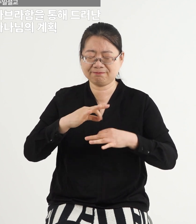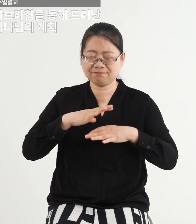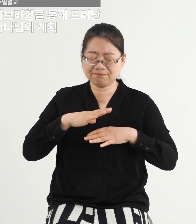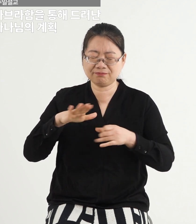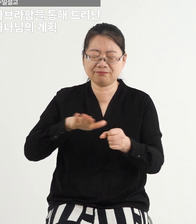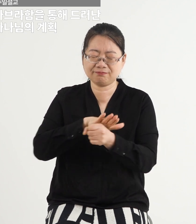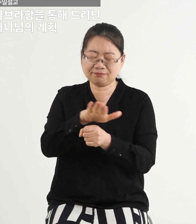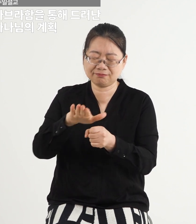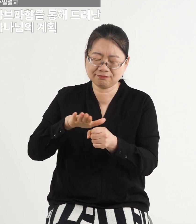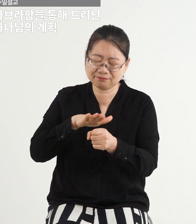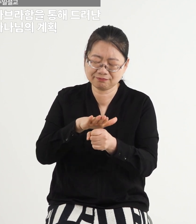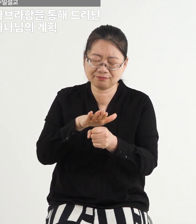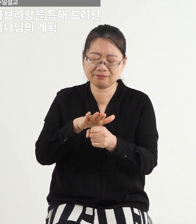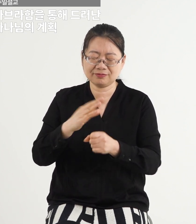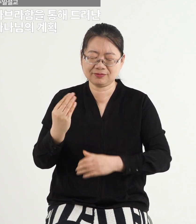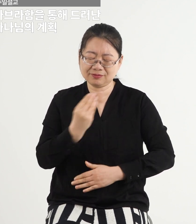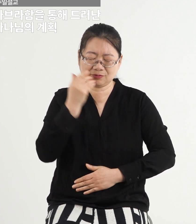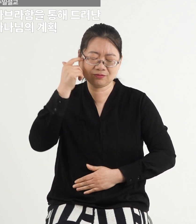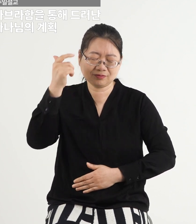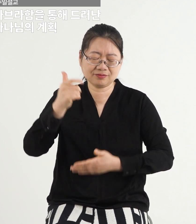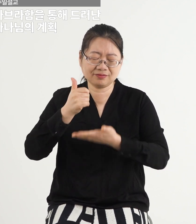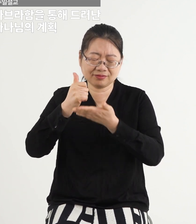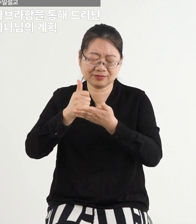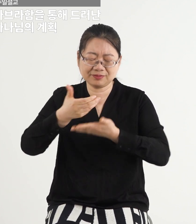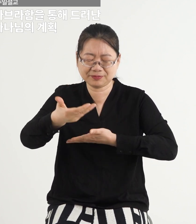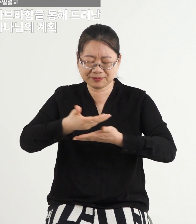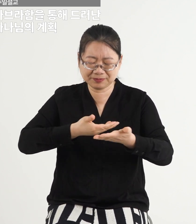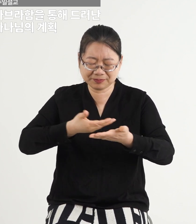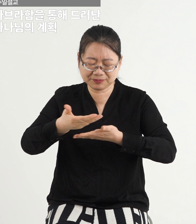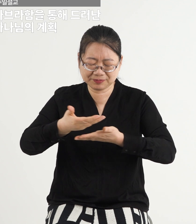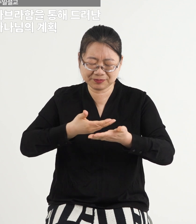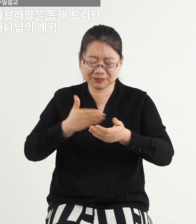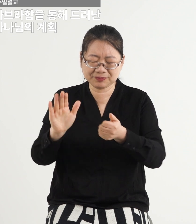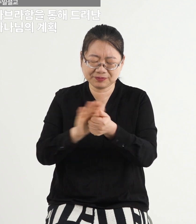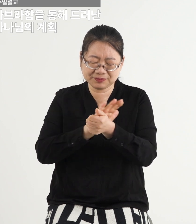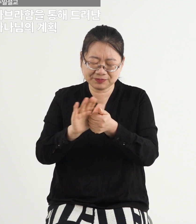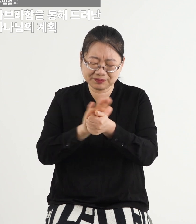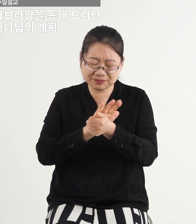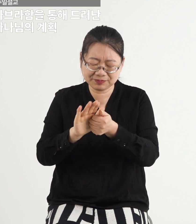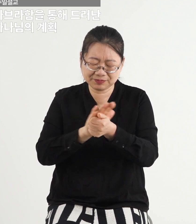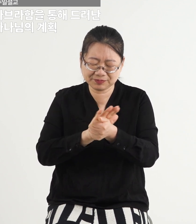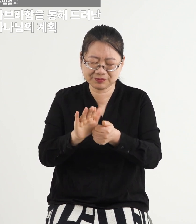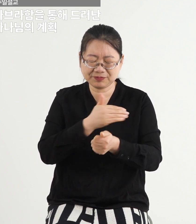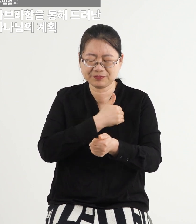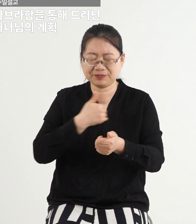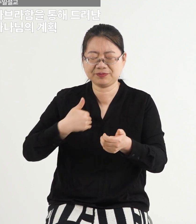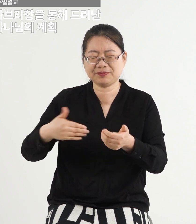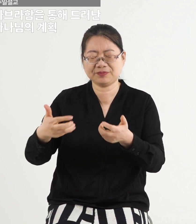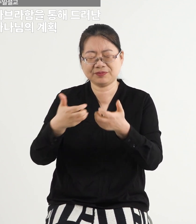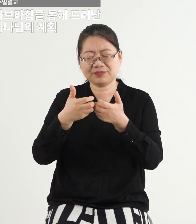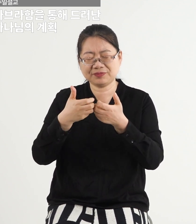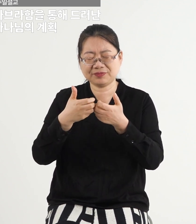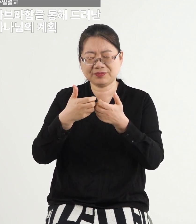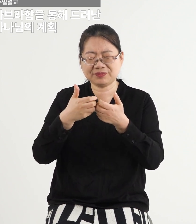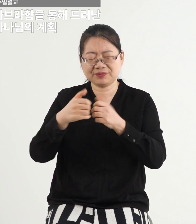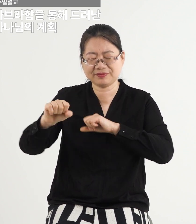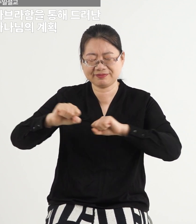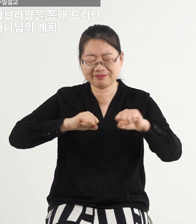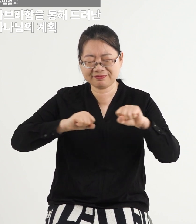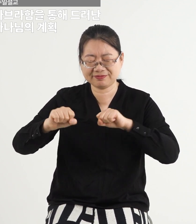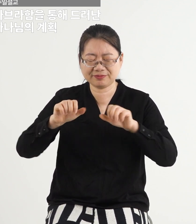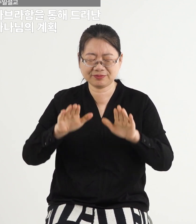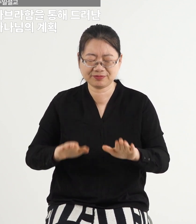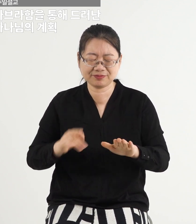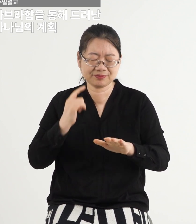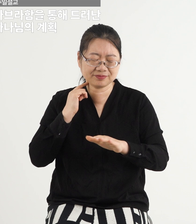놀라우신 사랑하심과 성령님의 교통, 위로 충만케 하시는 역사가